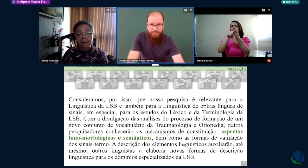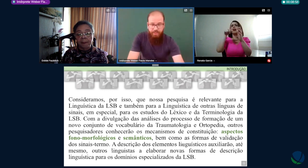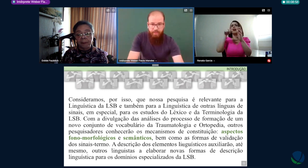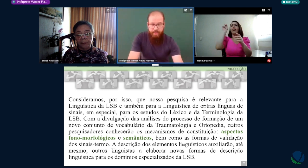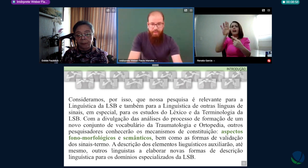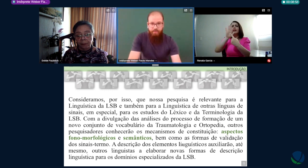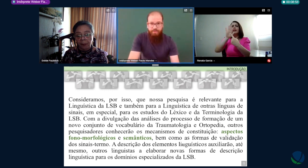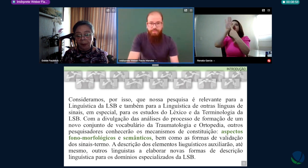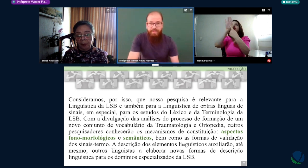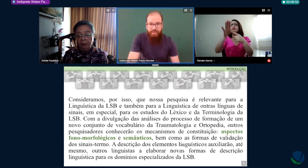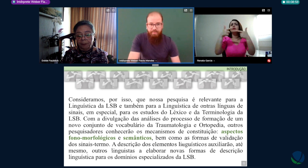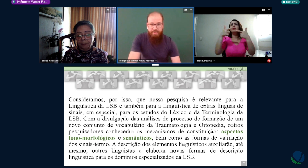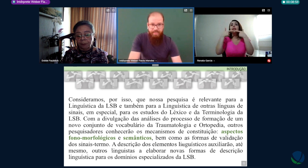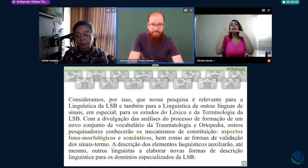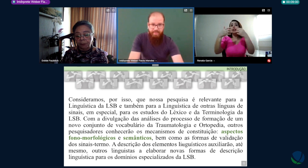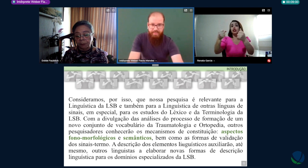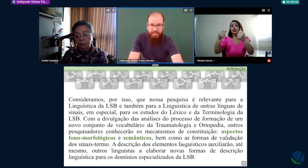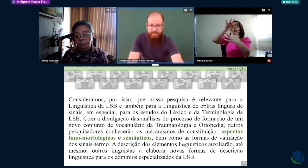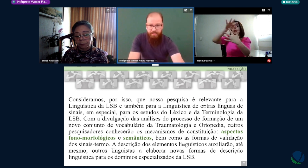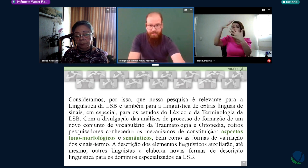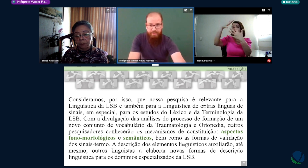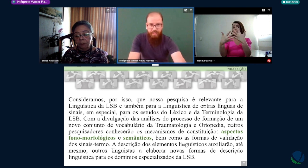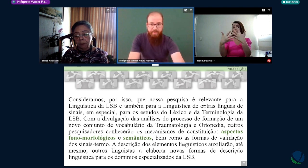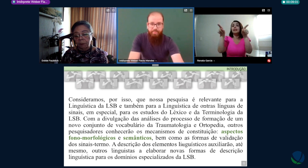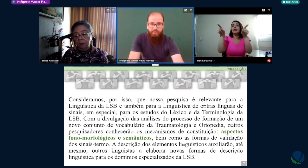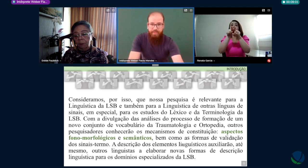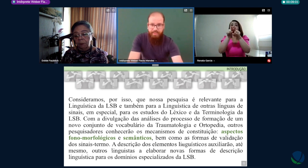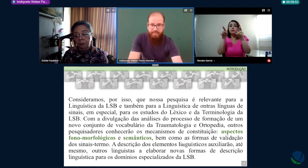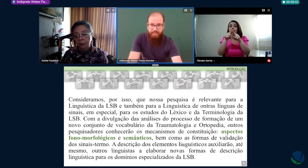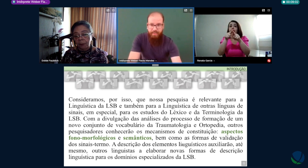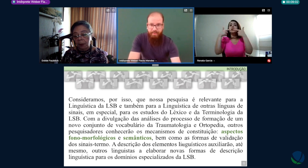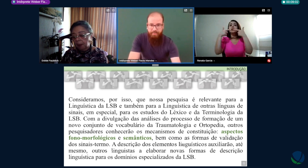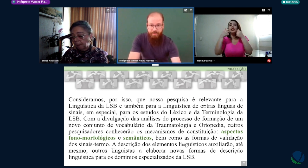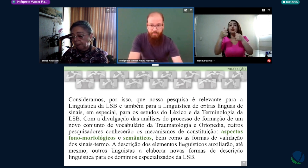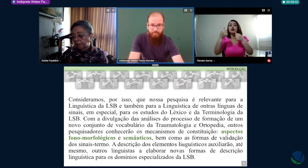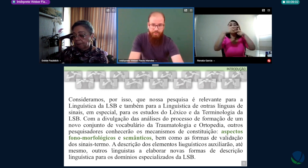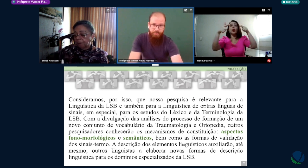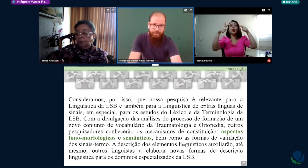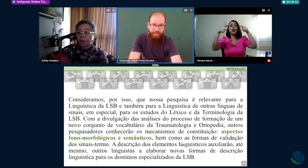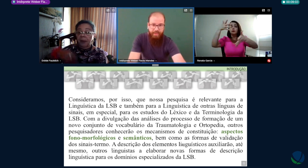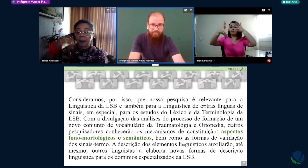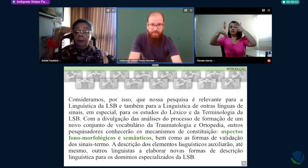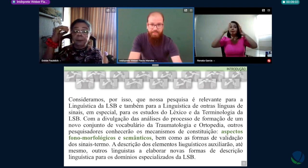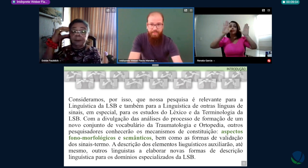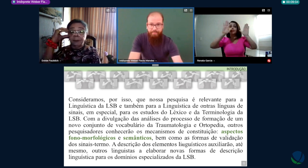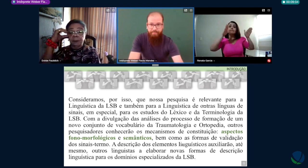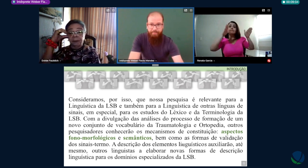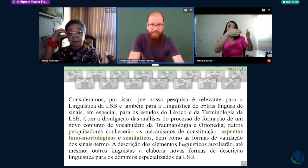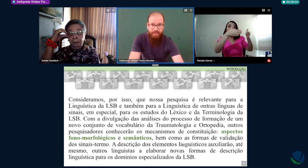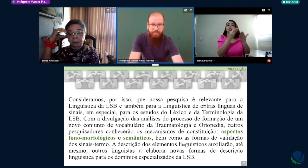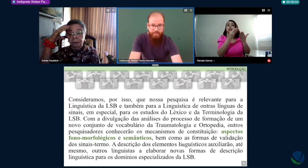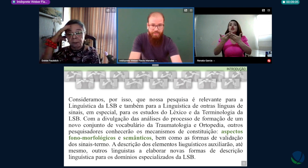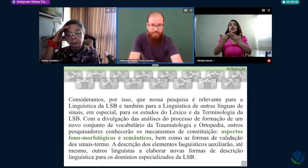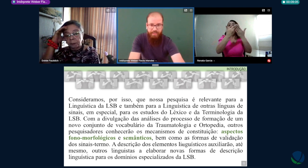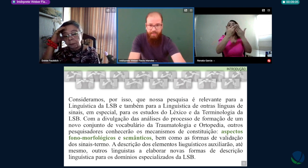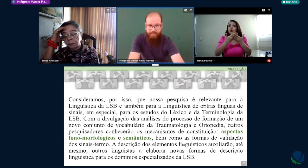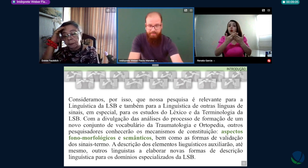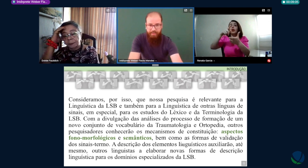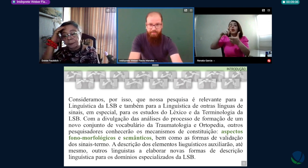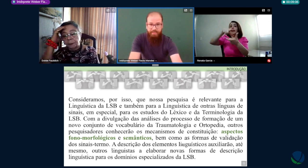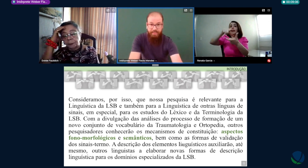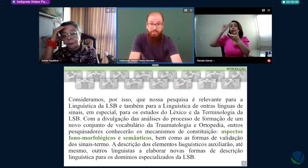Então, nós consideramos essa pesquisa de extrema importância, né, de muita relevância para a